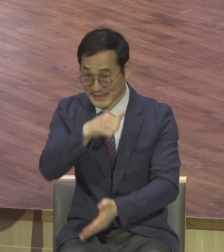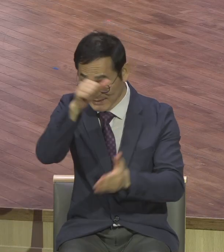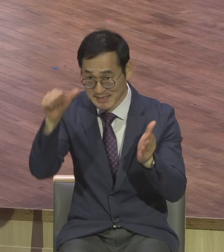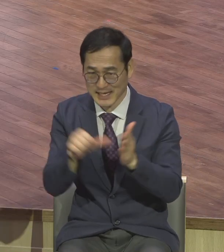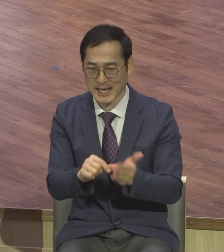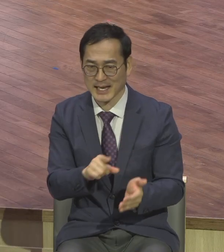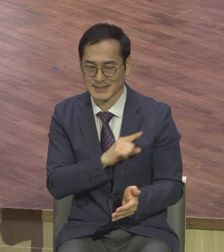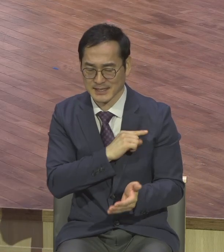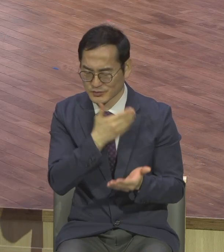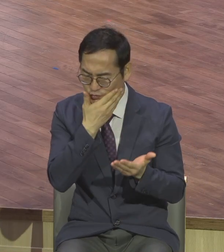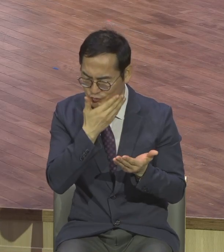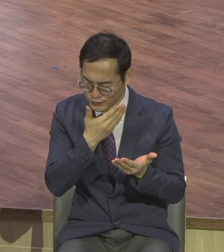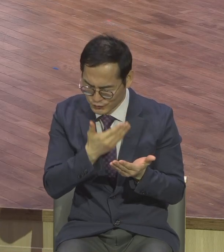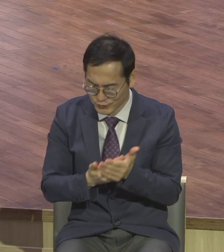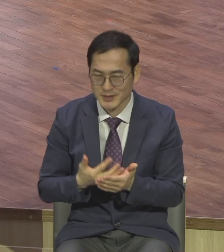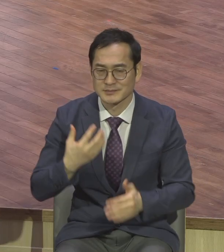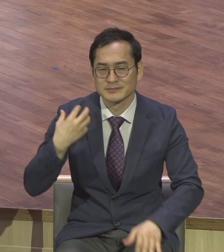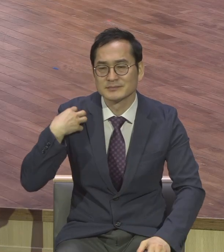큰 미션이에요.